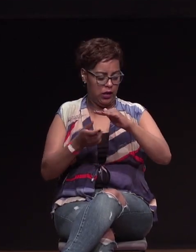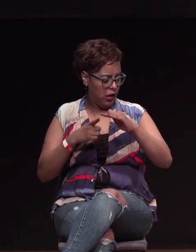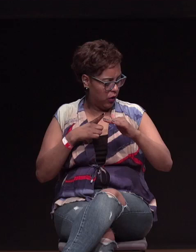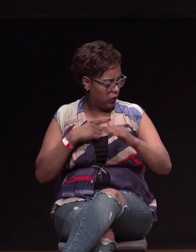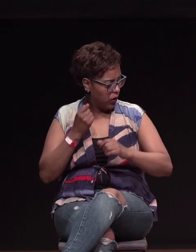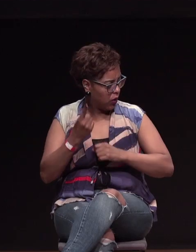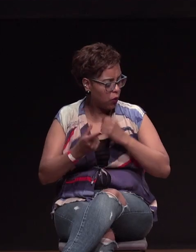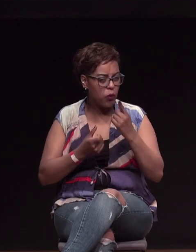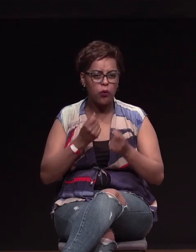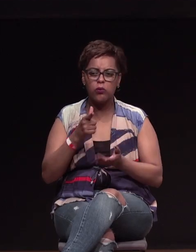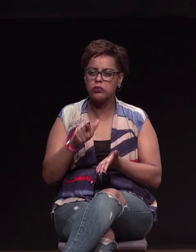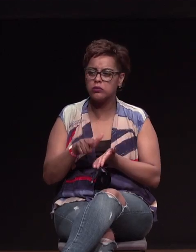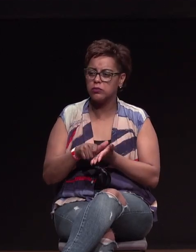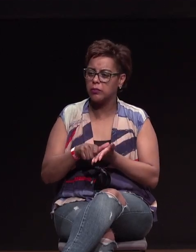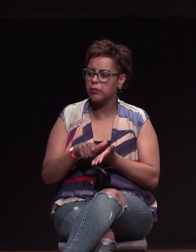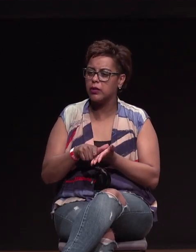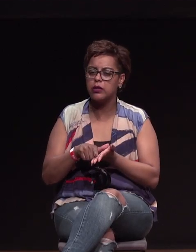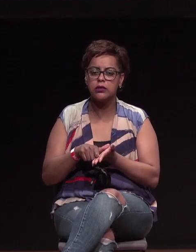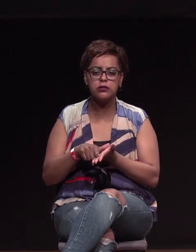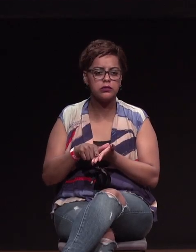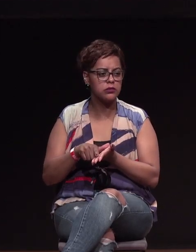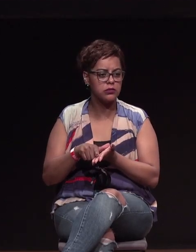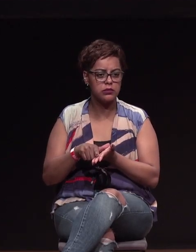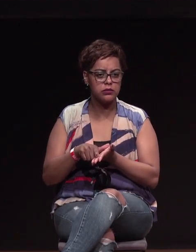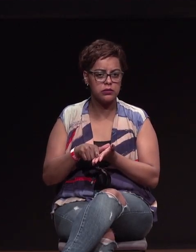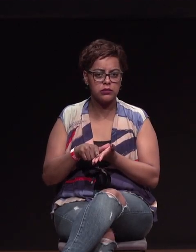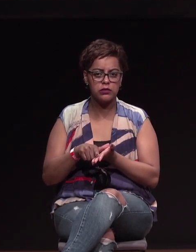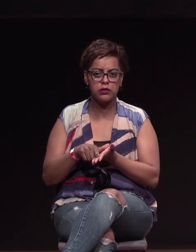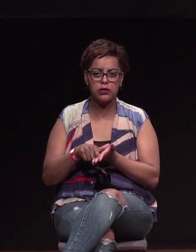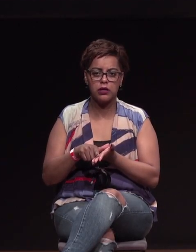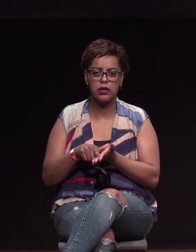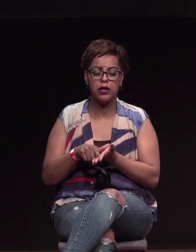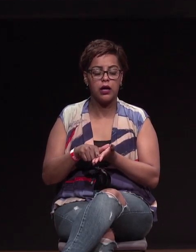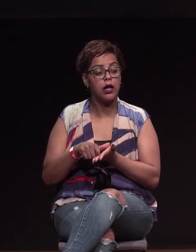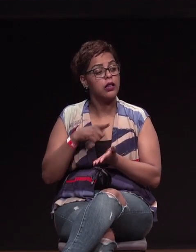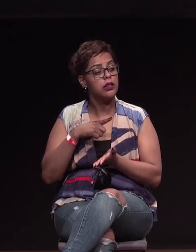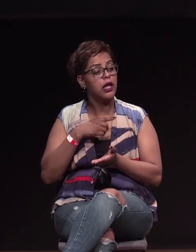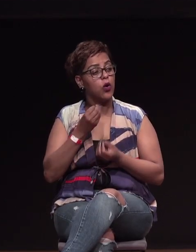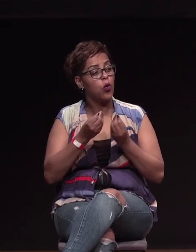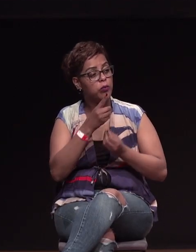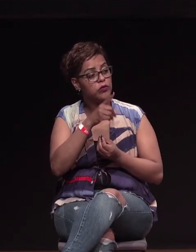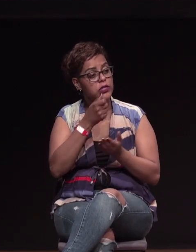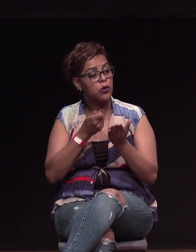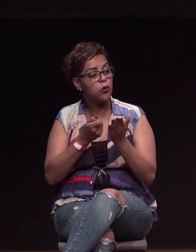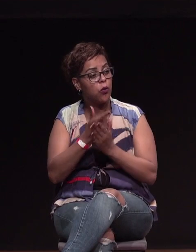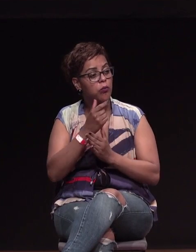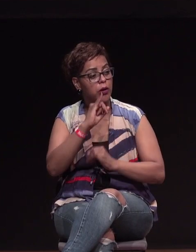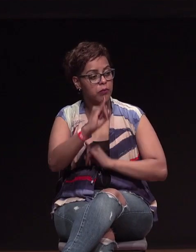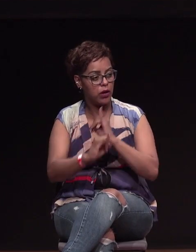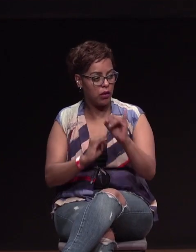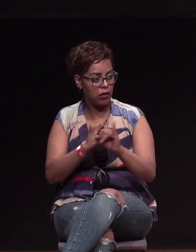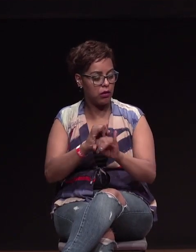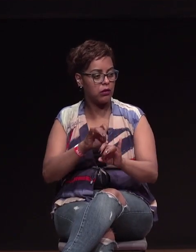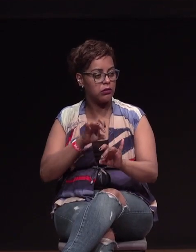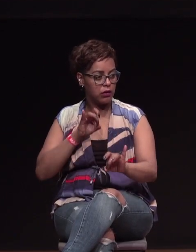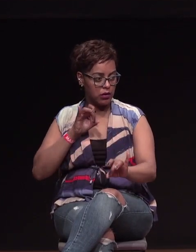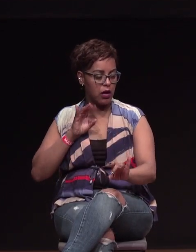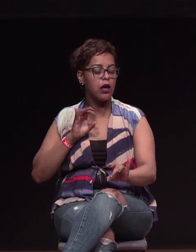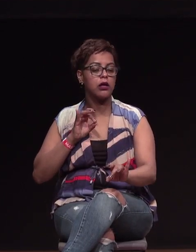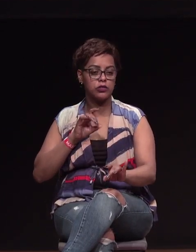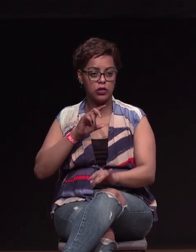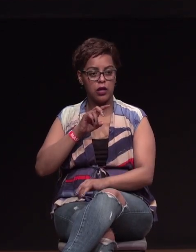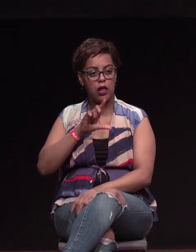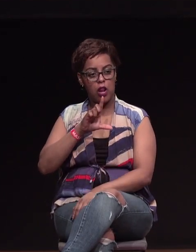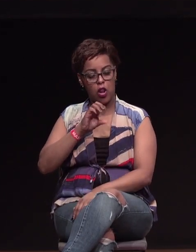uns folhetinhos da minha loja virtual para distribuir aí para vocês, depois se vocês